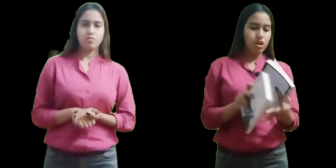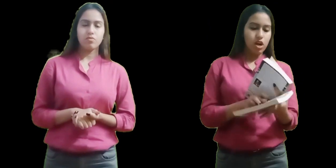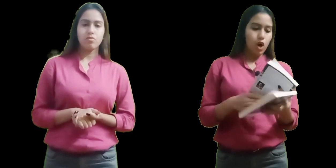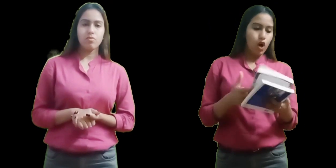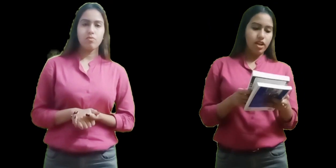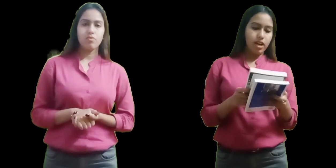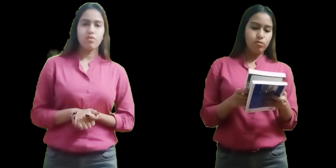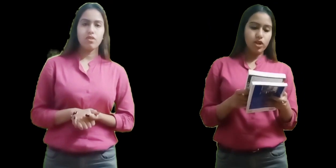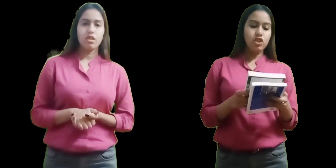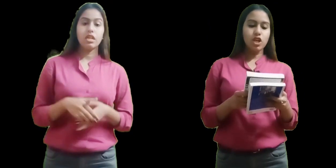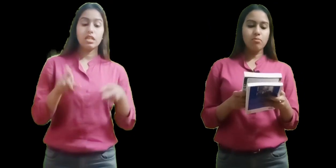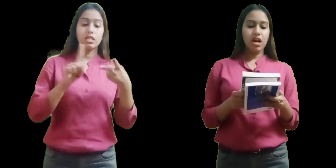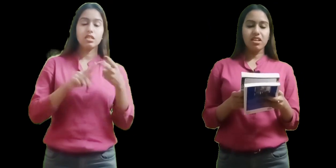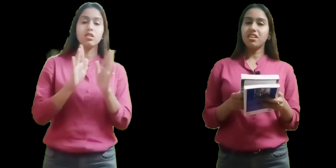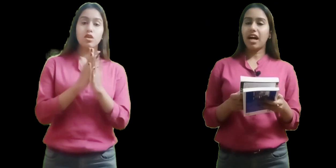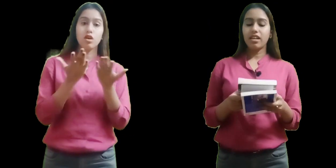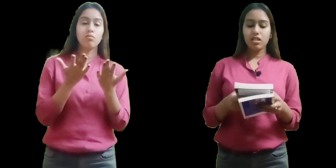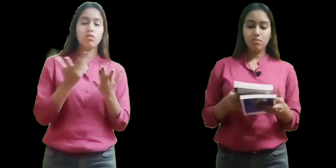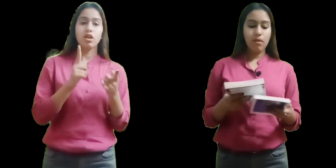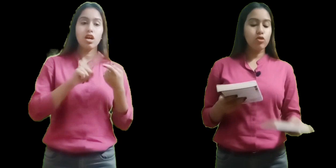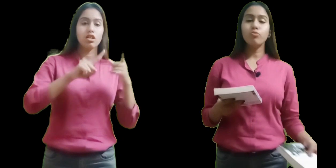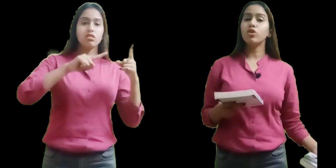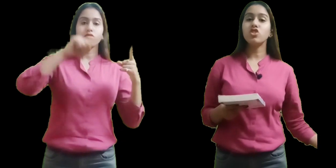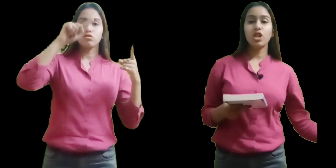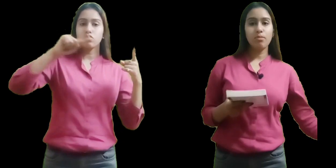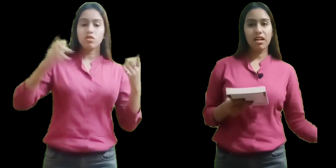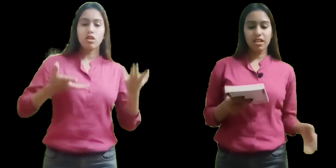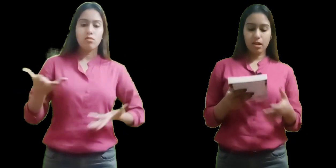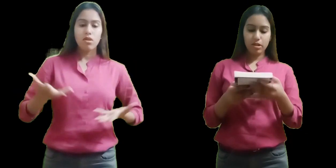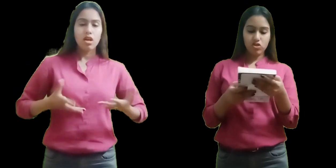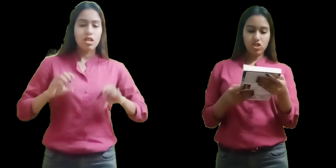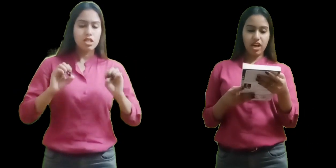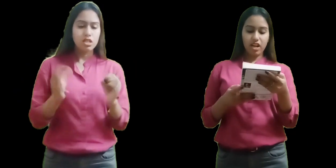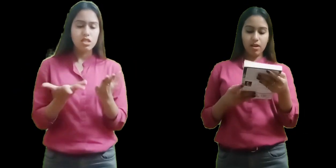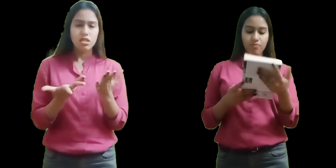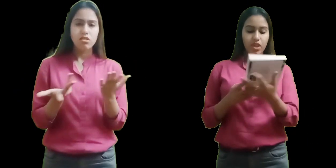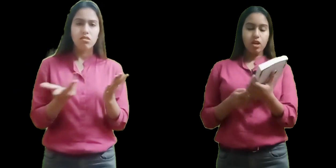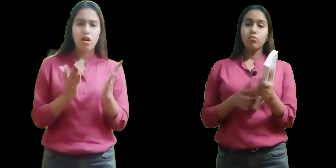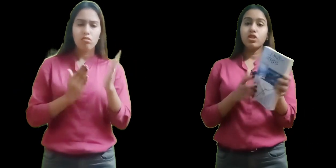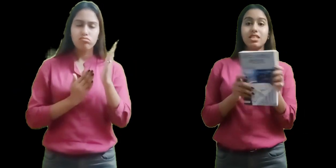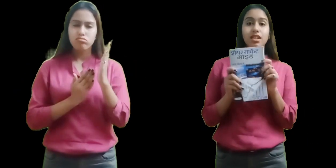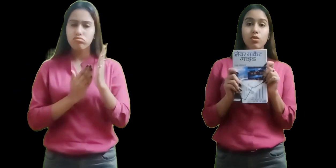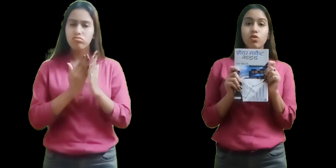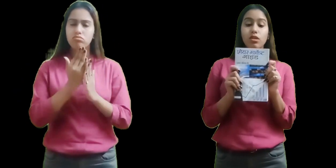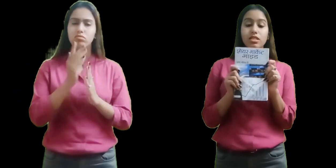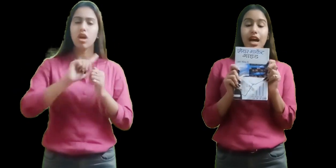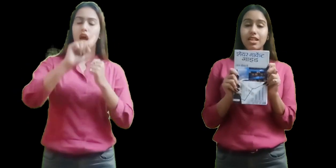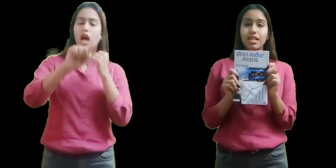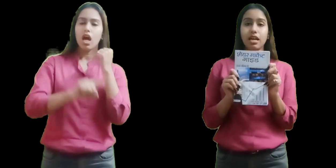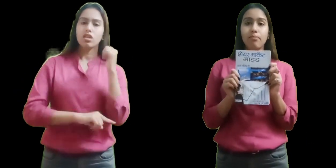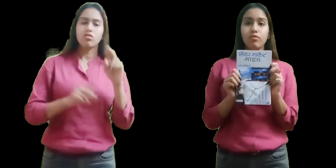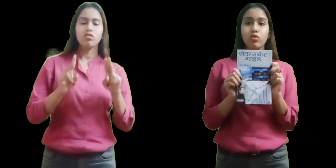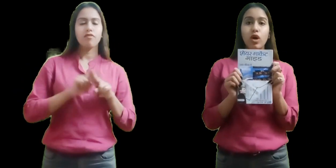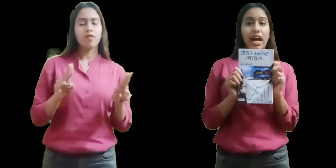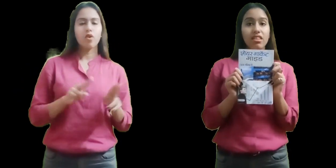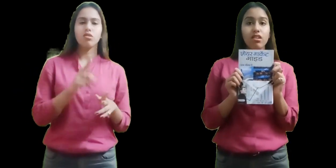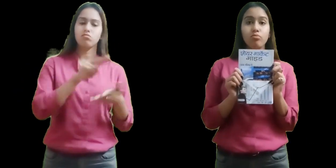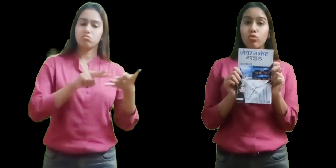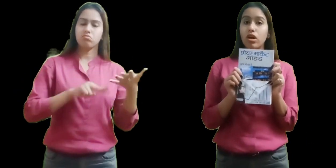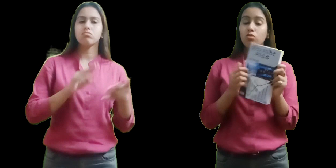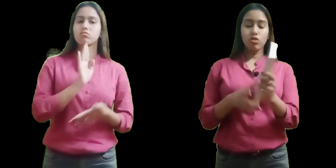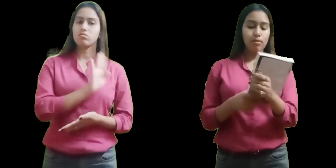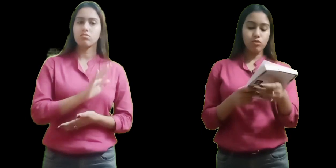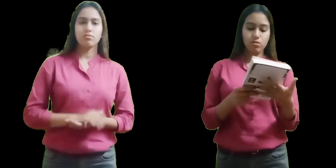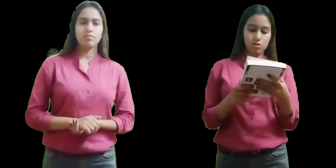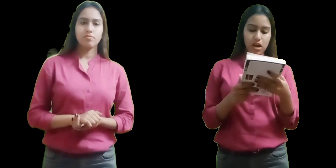बुक। और एक बुक है शेयर मार्केट गाइड, इसमें आपको पूरा शेयर मार्केट का पता चल जाएगा, तो किस तरह उन्होंने स्टार्टिंग से आपको एंड तक